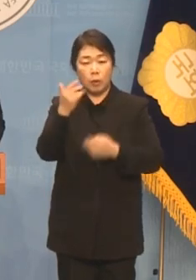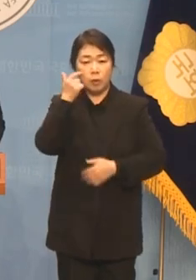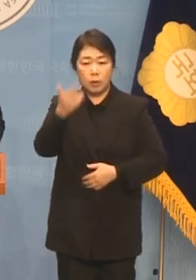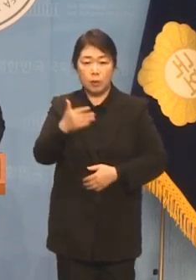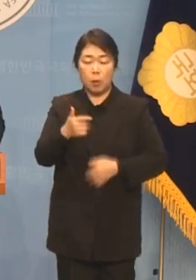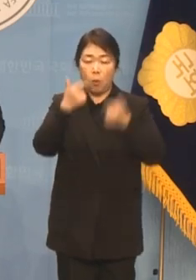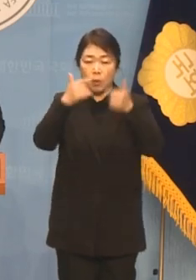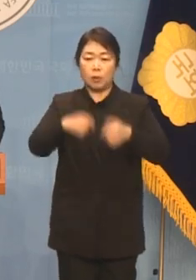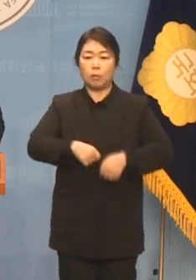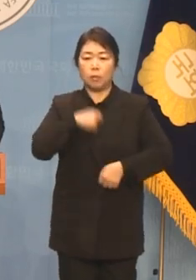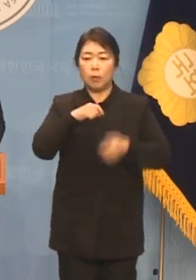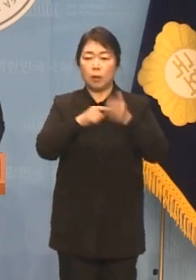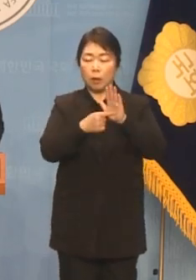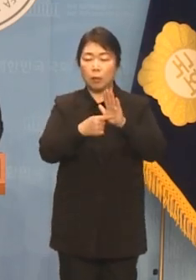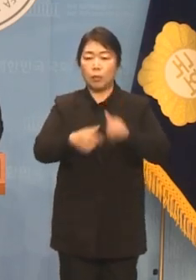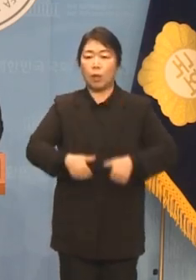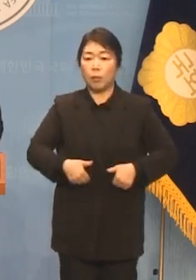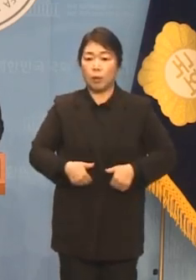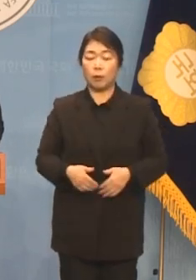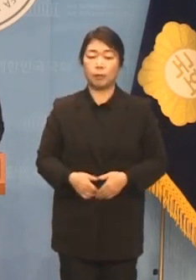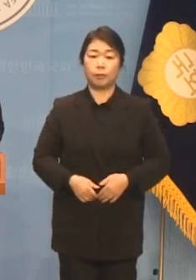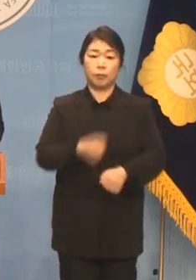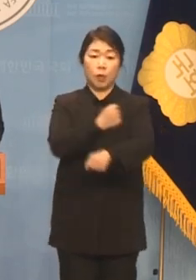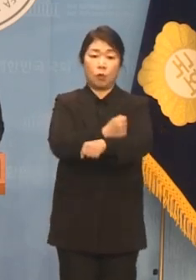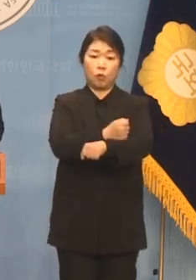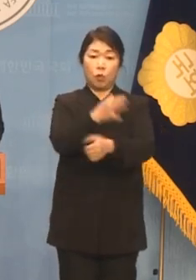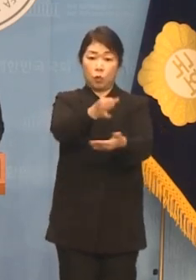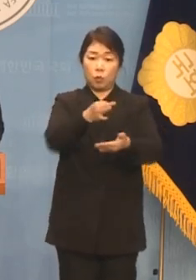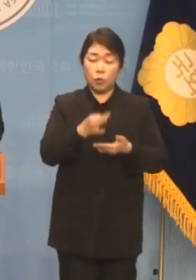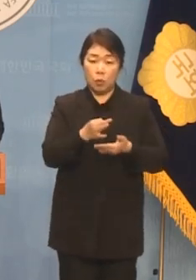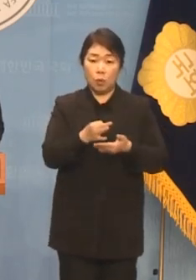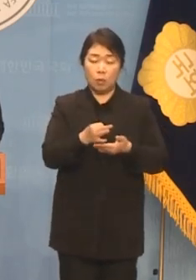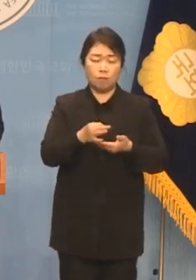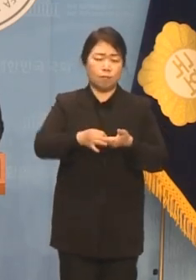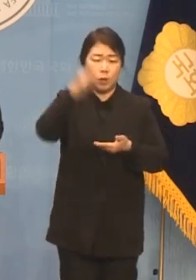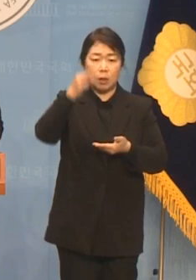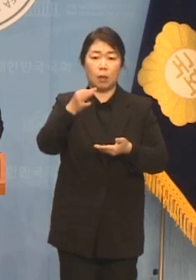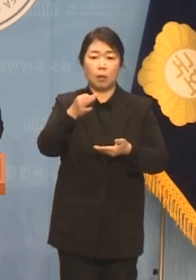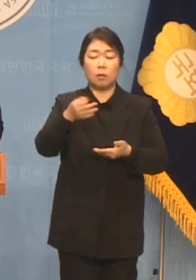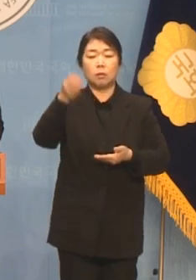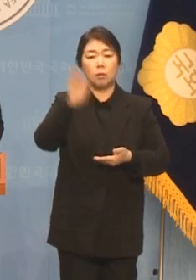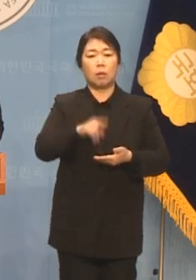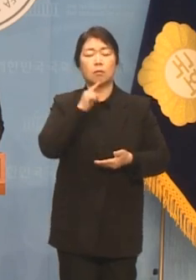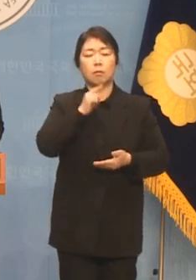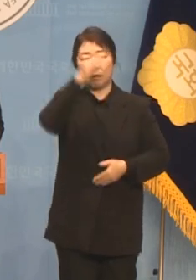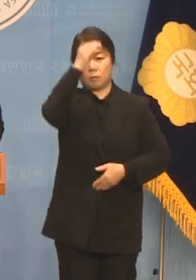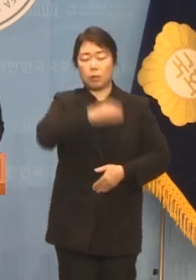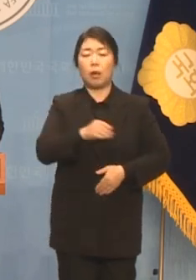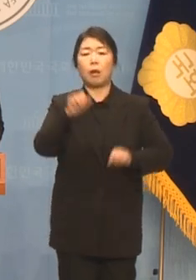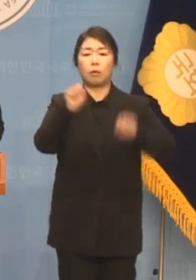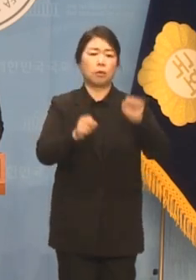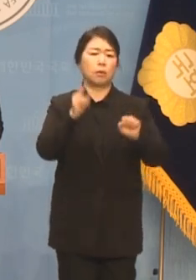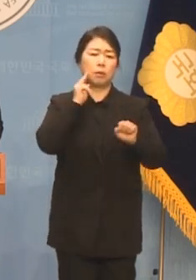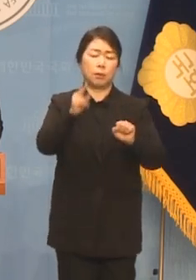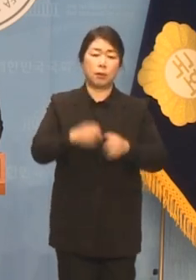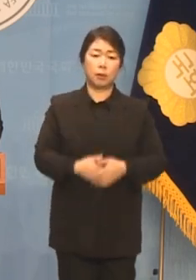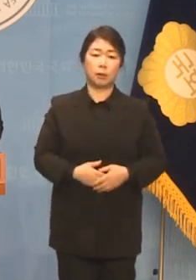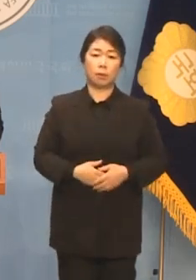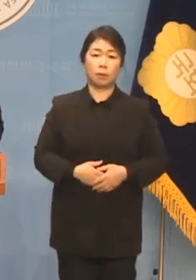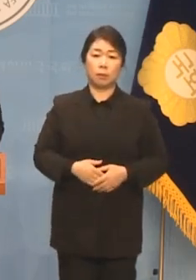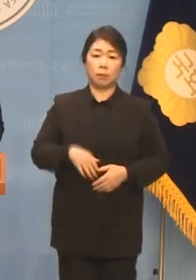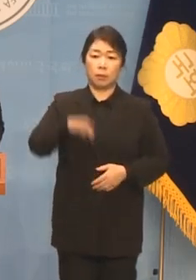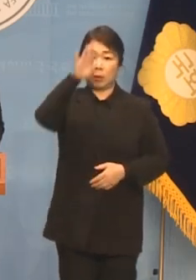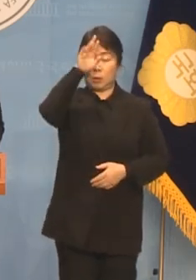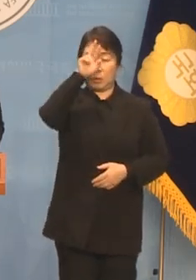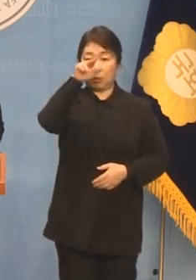수익료만큼이나 놀라운 것은 그들이 보여준 뻔뻔한 위선이 박 후보의 배우자가